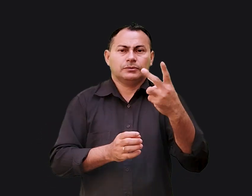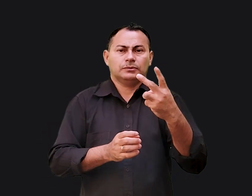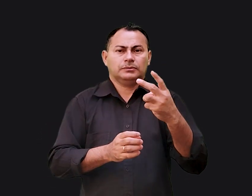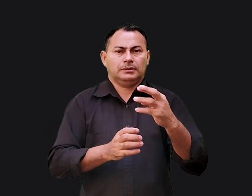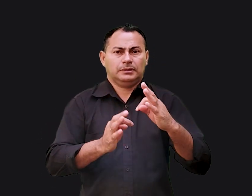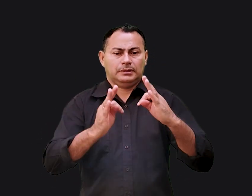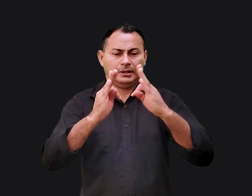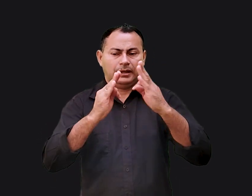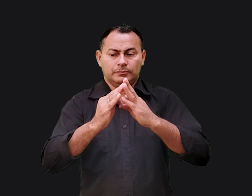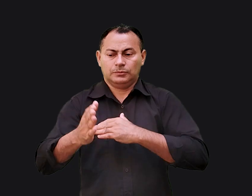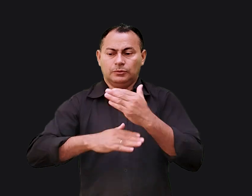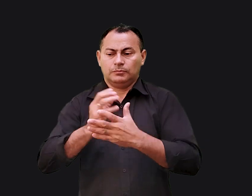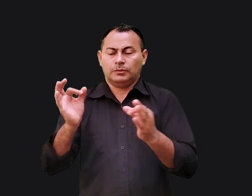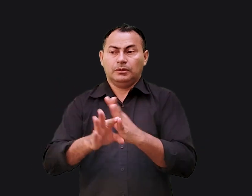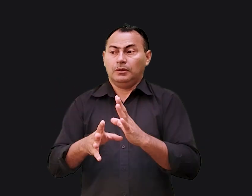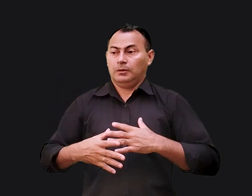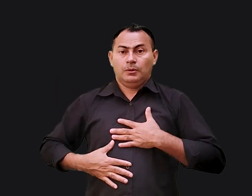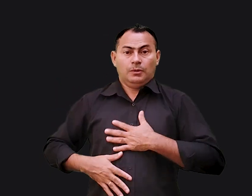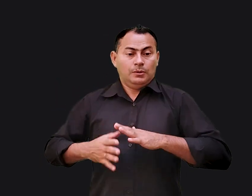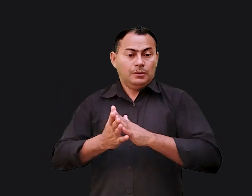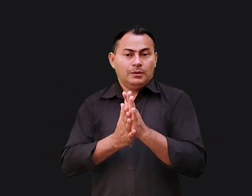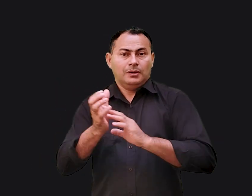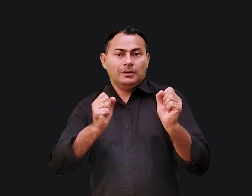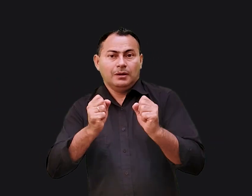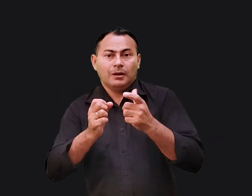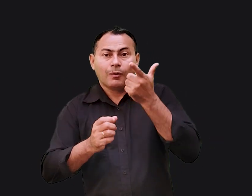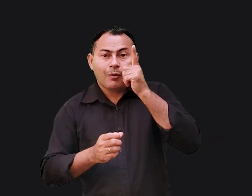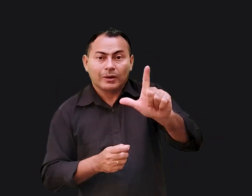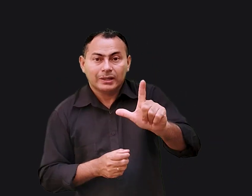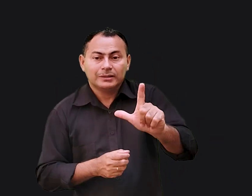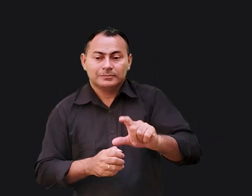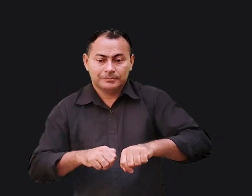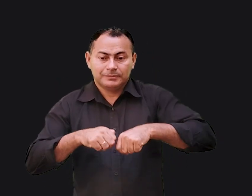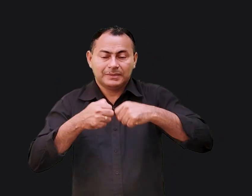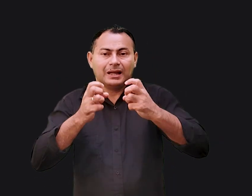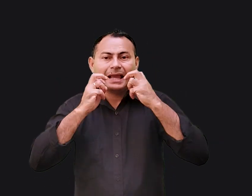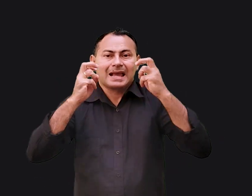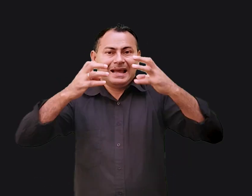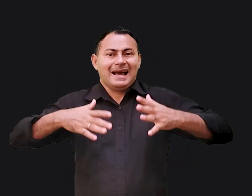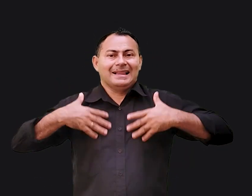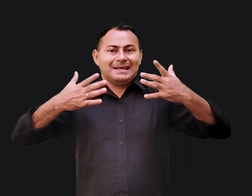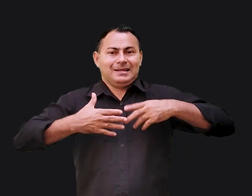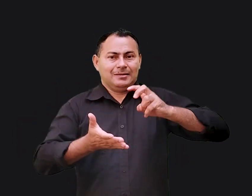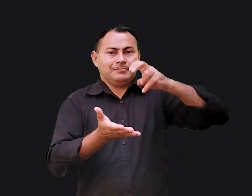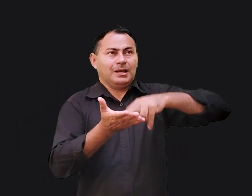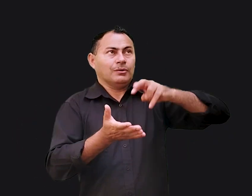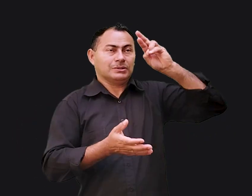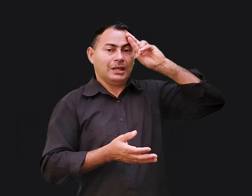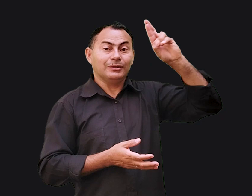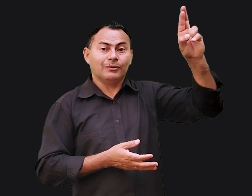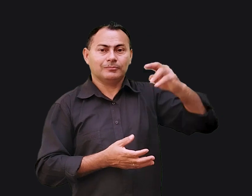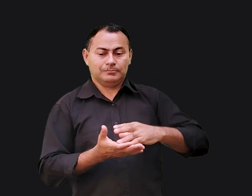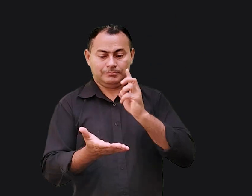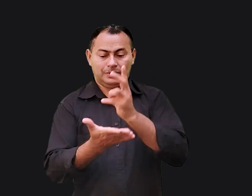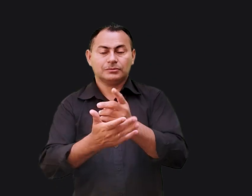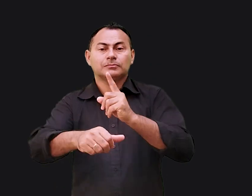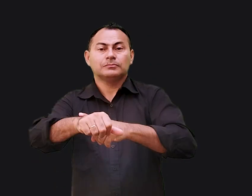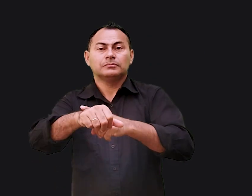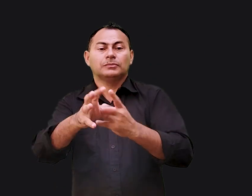ficaram prontos, todos ficaram eufóricos com a conquista e deram gritos de alegria ao Senhor. Ao mesmo tempo,